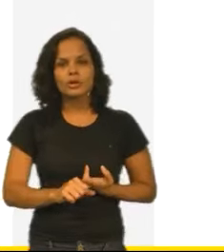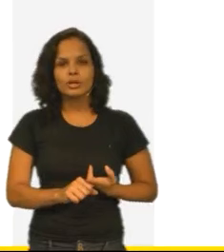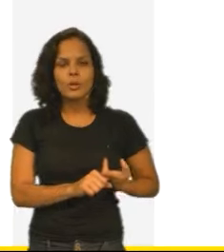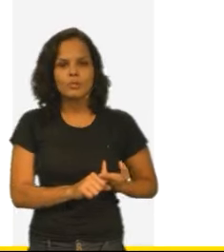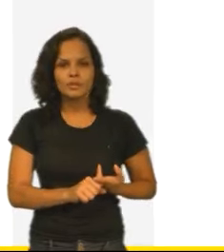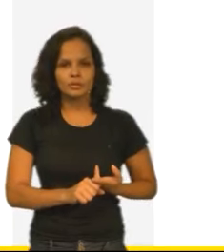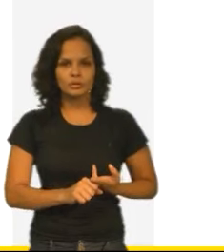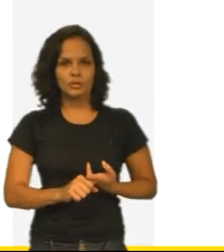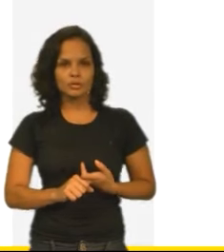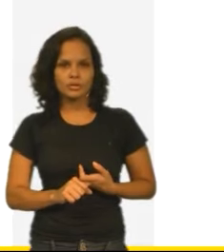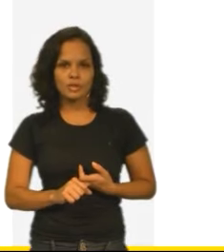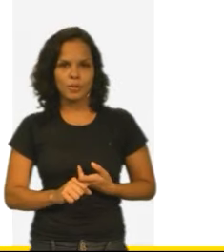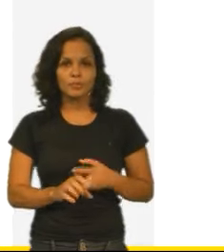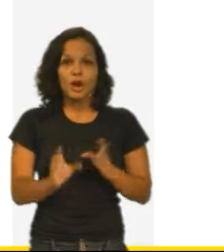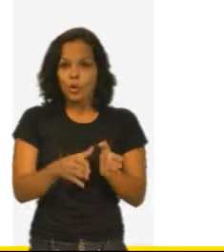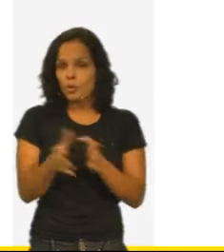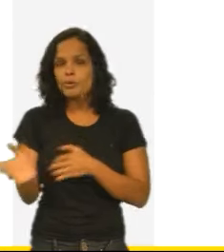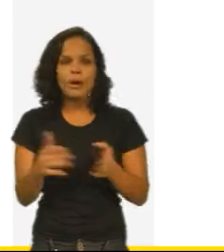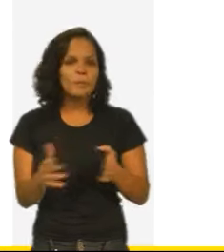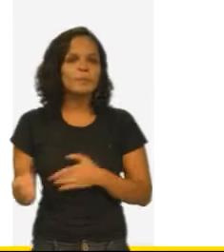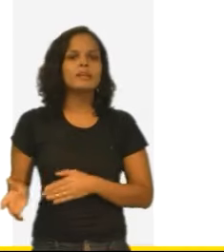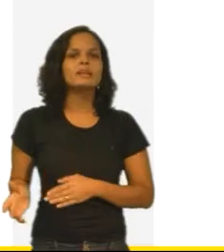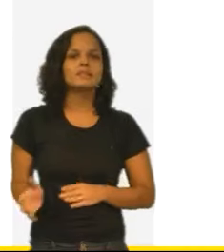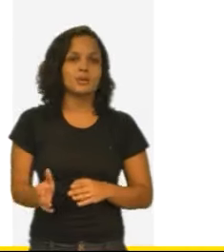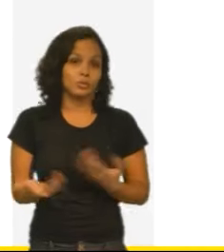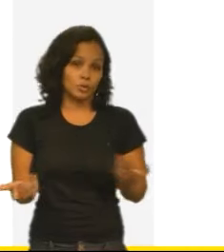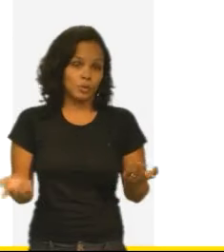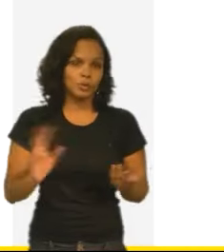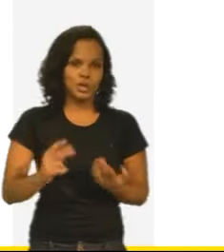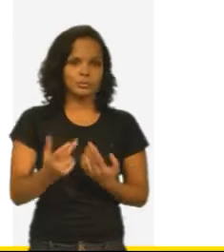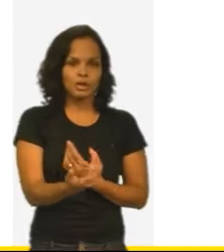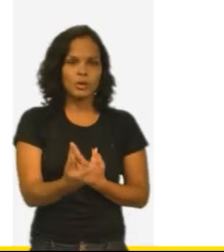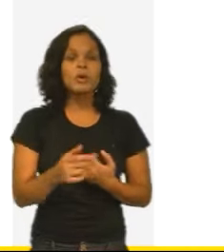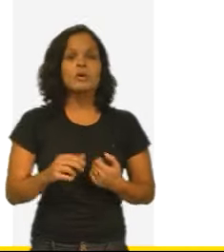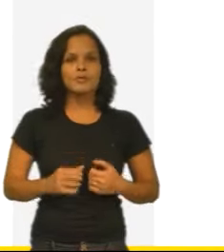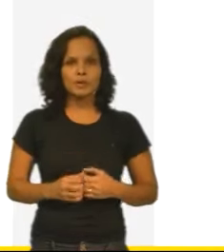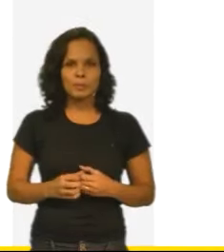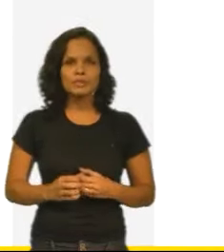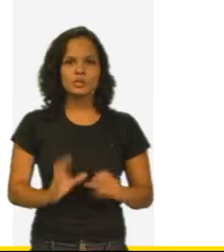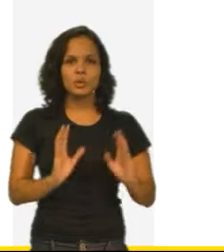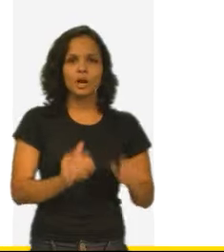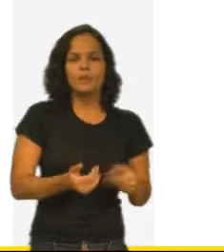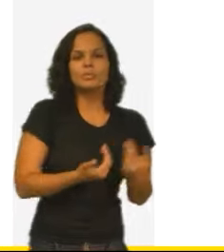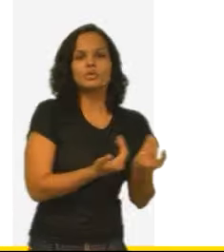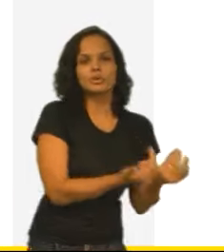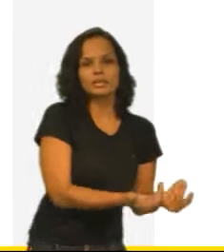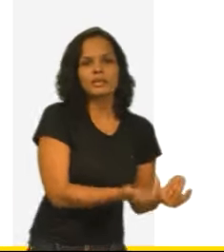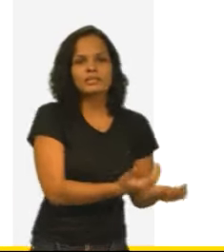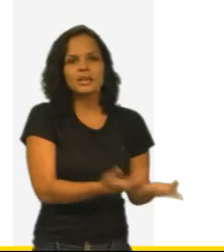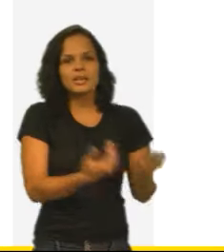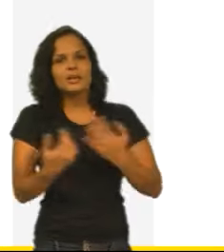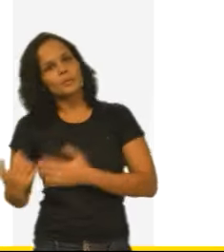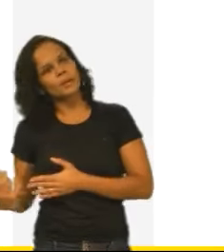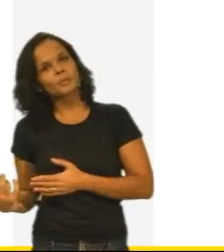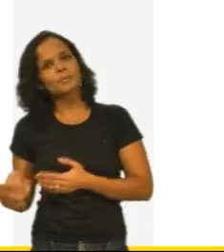que houve dentro da construção. O plural permaneceu. O que alterou foi a pessoa. Mudou da terceira para a